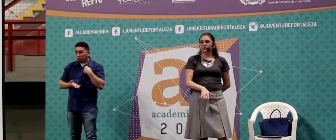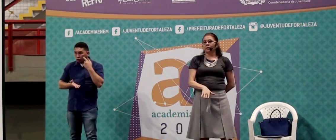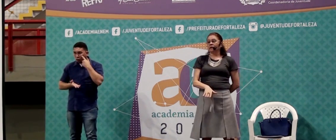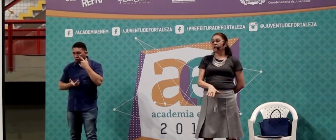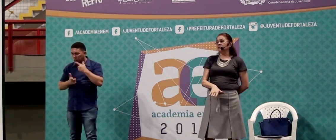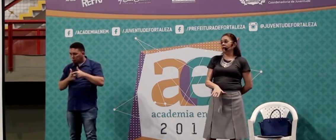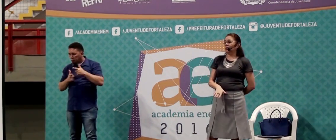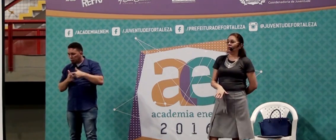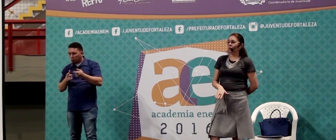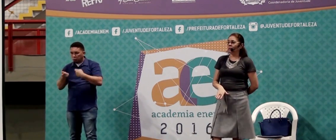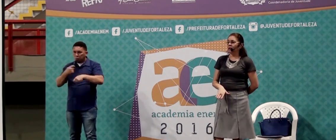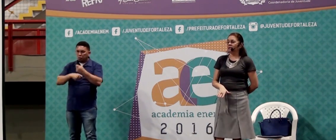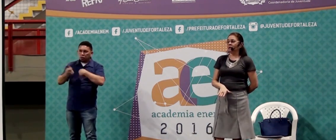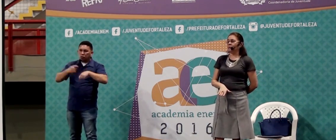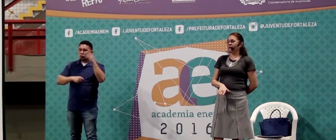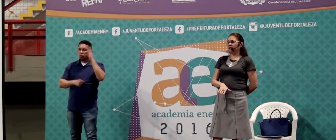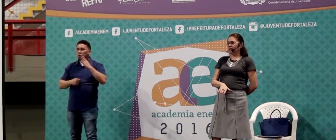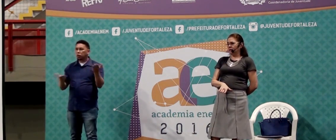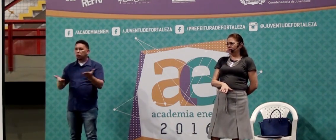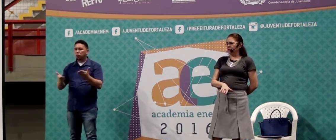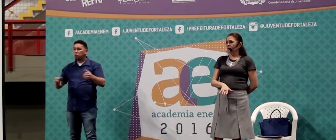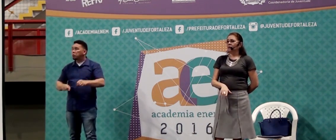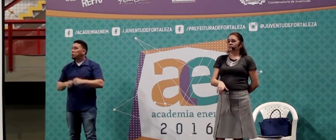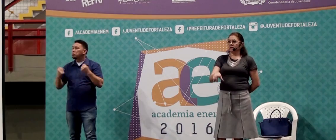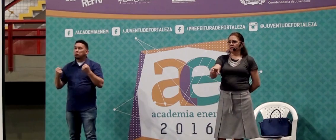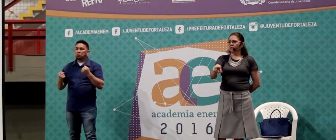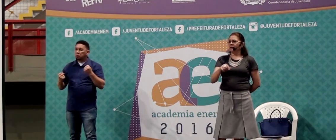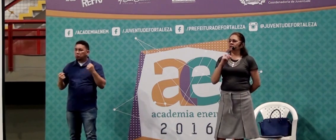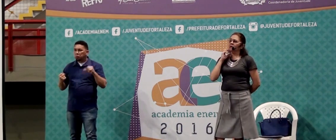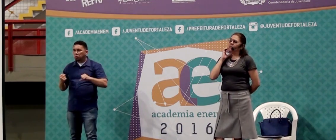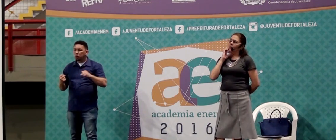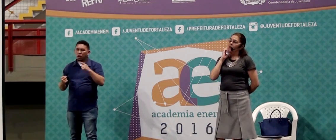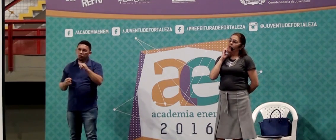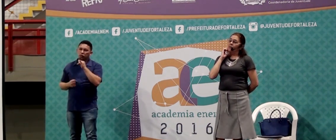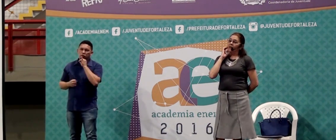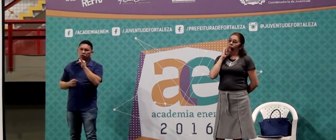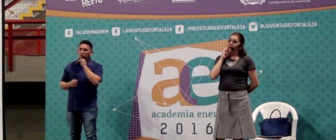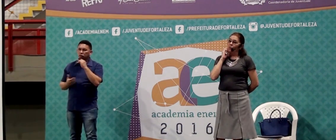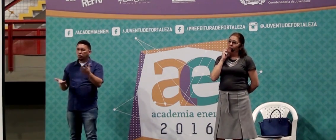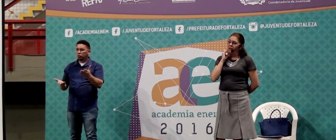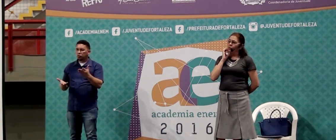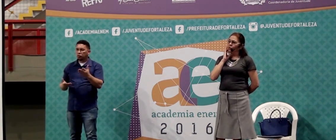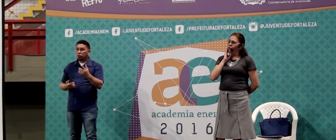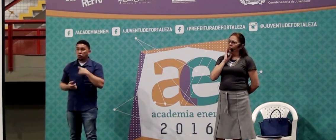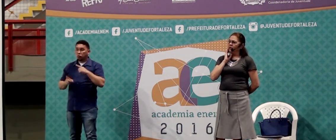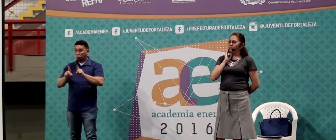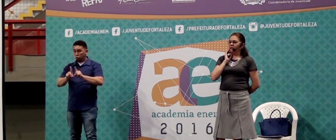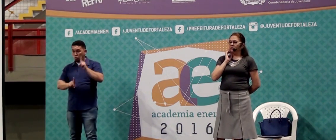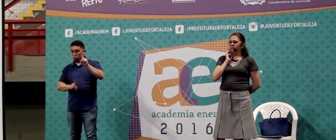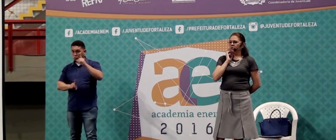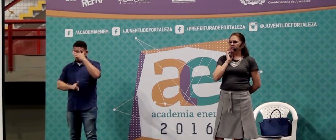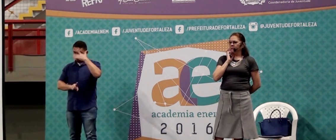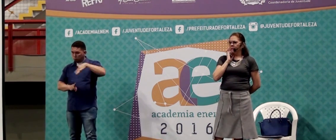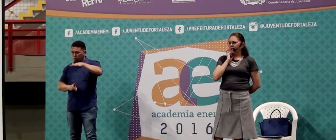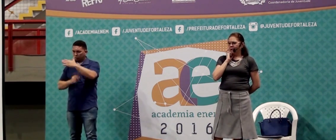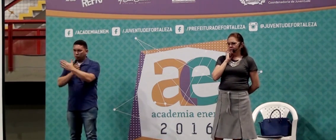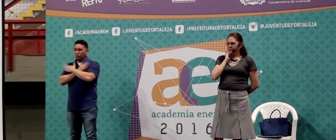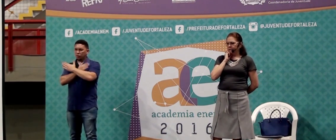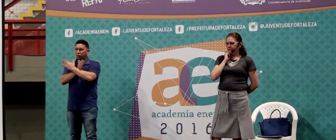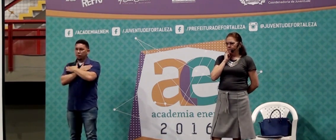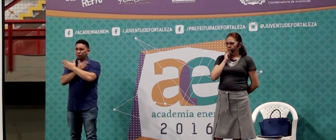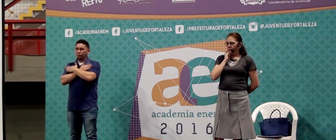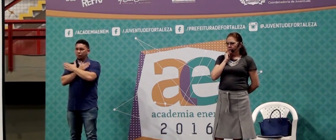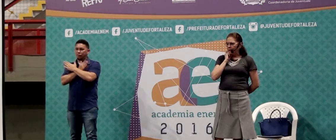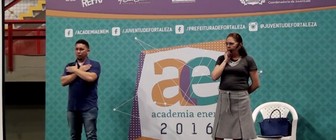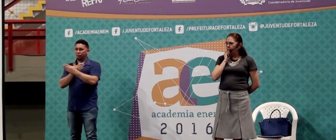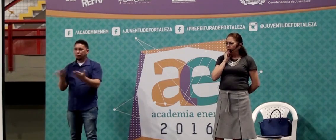está vivendo uma crise econômica sem precedentes? Você deu um exemplo, pelo aumento do número de pessoas